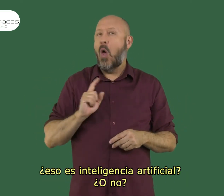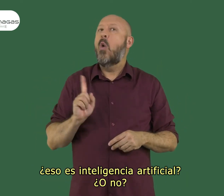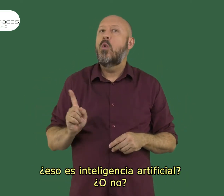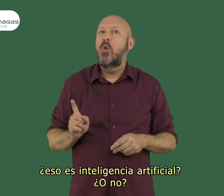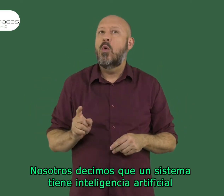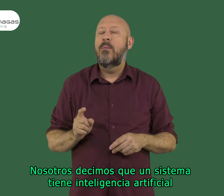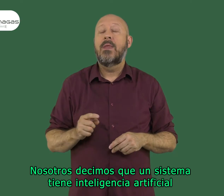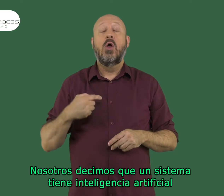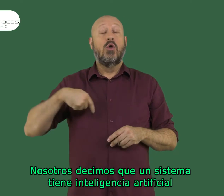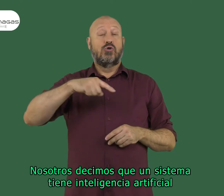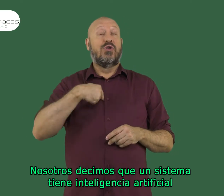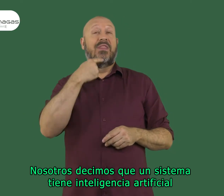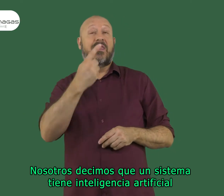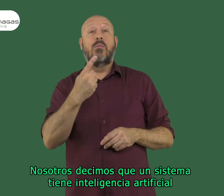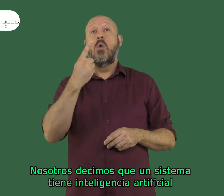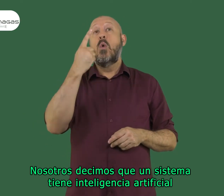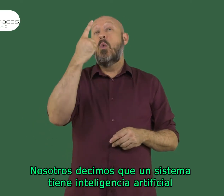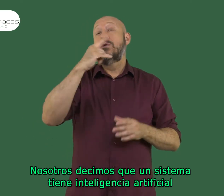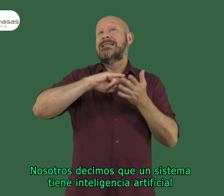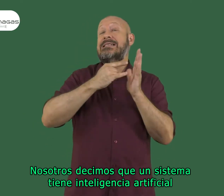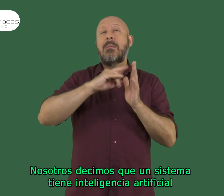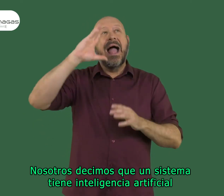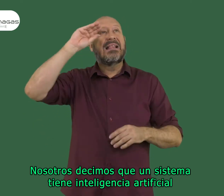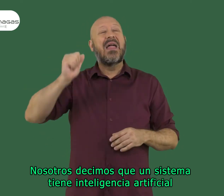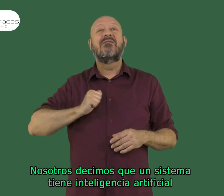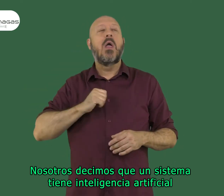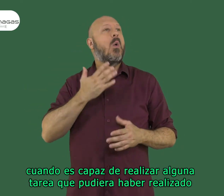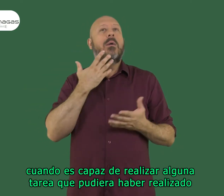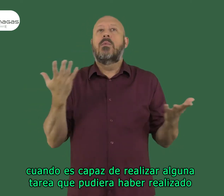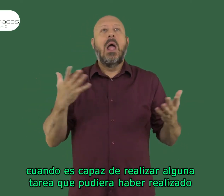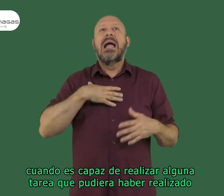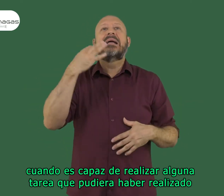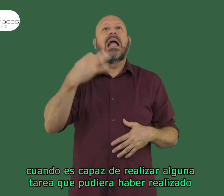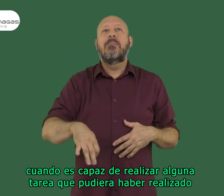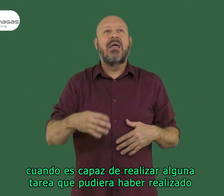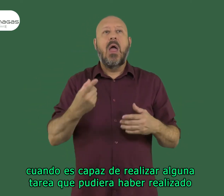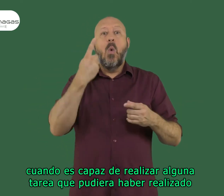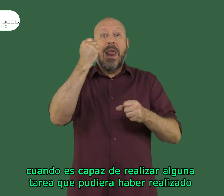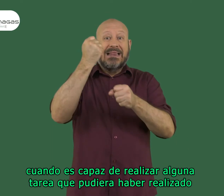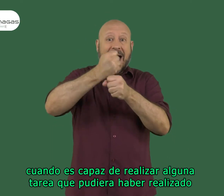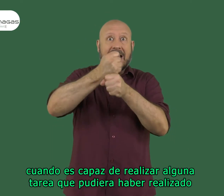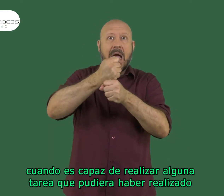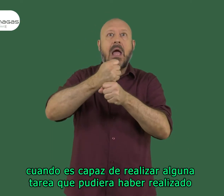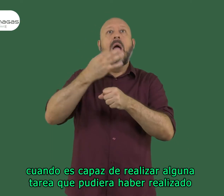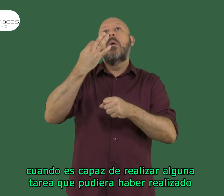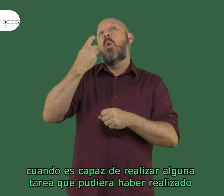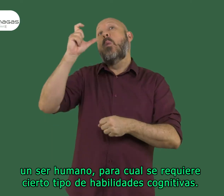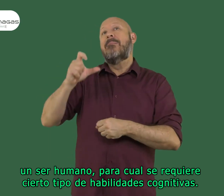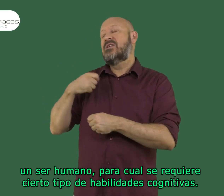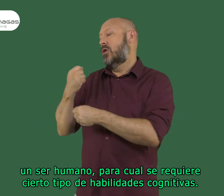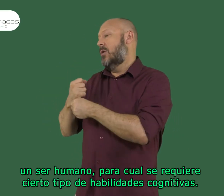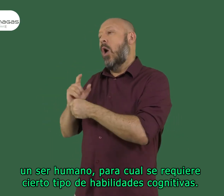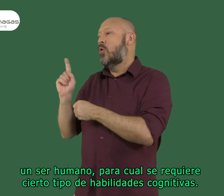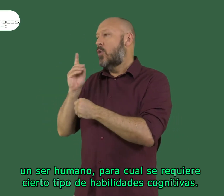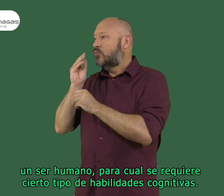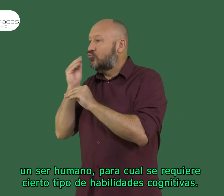o no? Nosotros decimos que un sistema tiene inteligencia artificial cuando es capaz de realizar alguna tarea que pudiera haber realizado